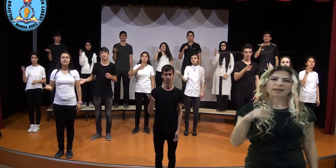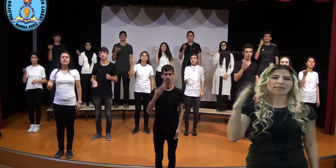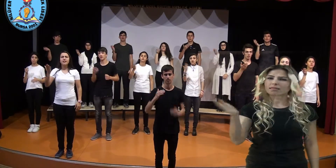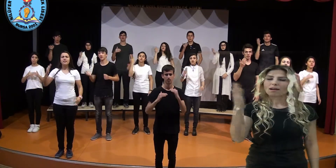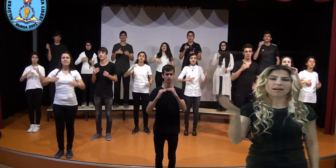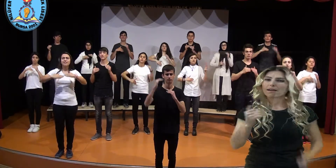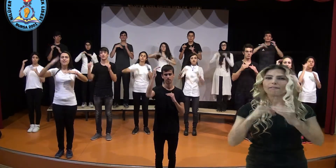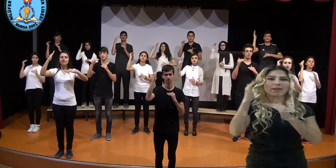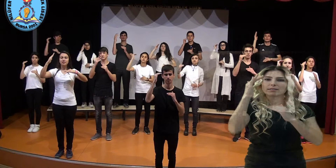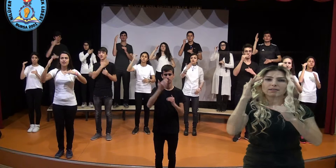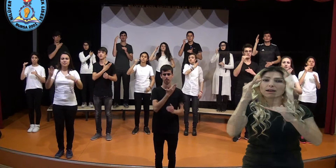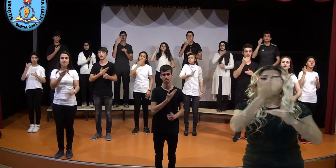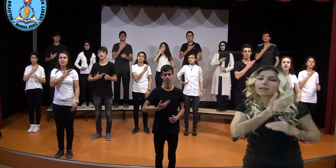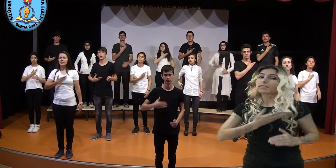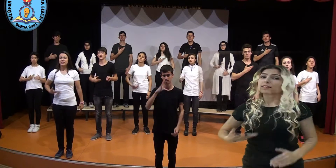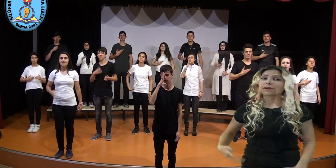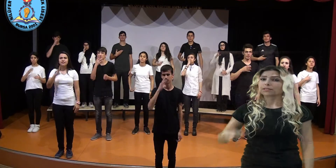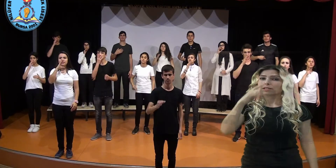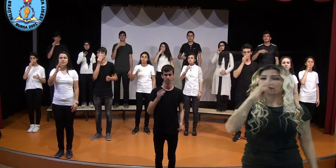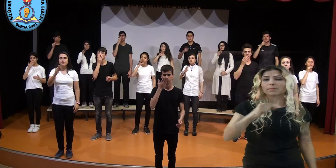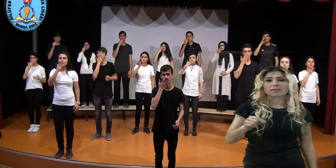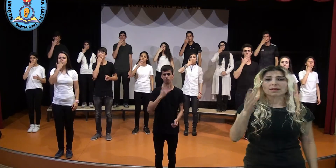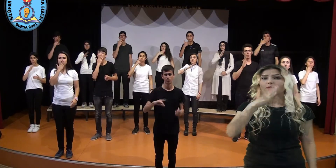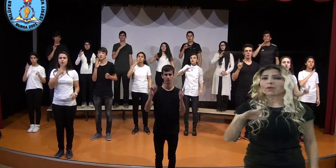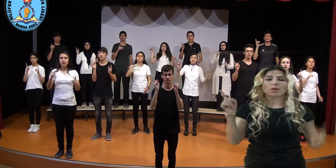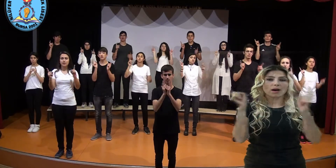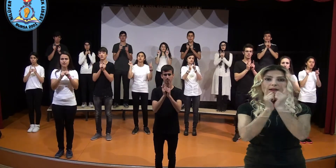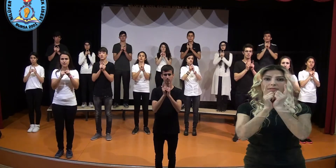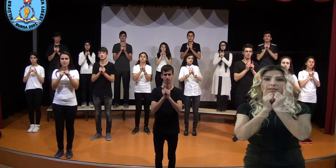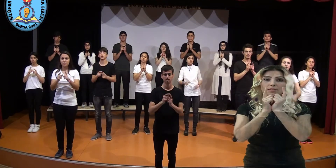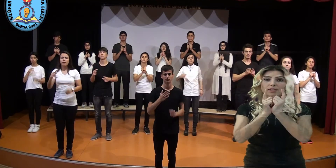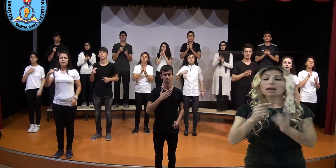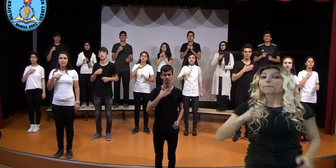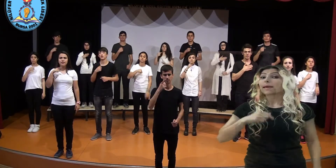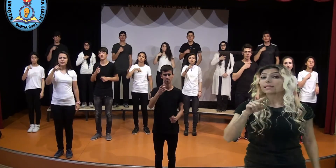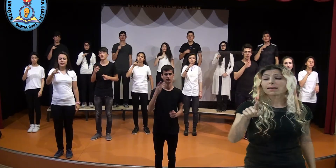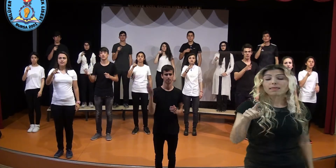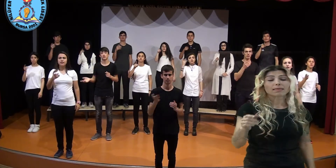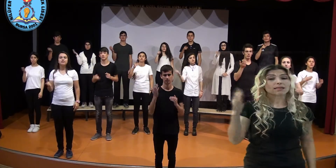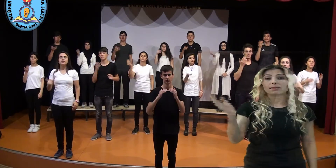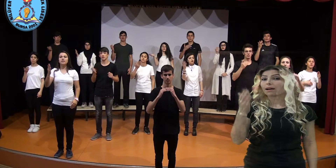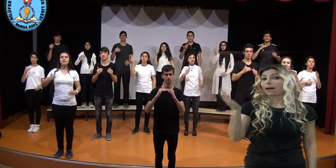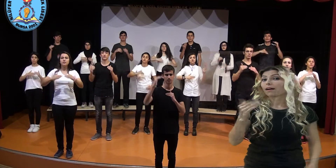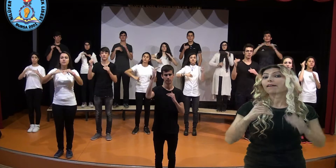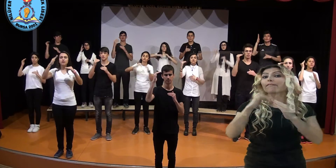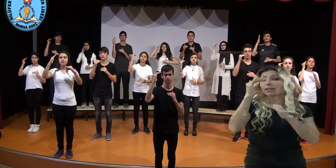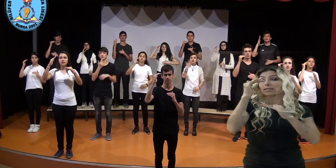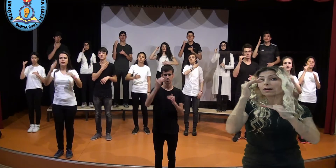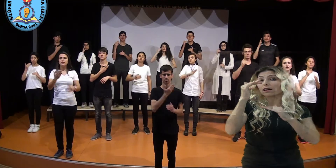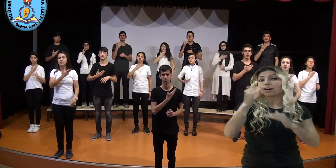senden daha fazla, sevecek kimsen yok artık. Beni senden daha